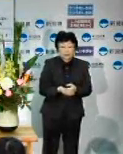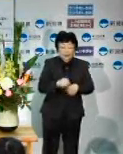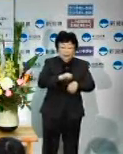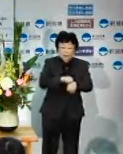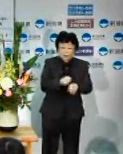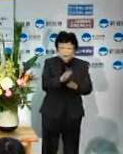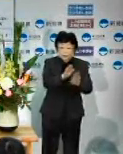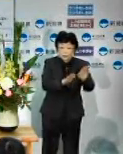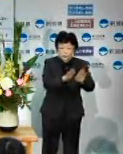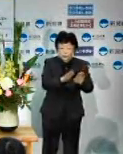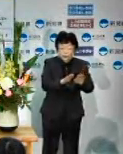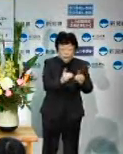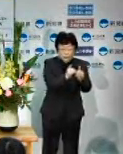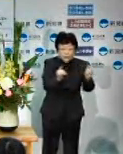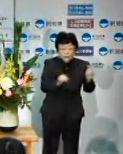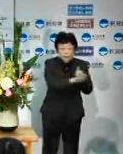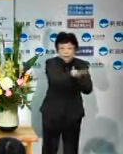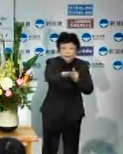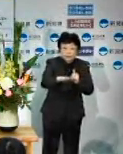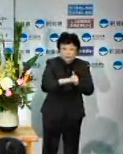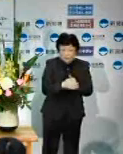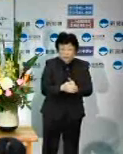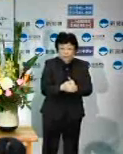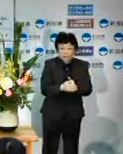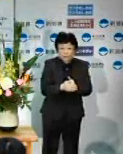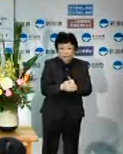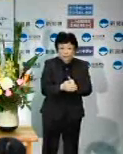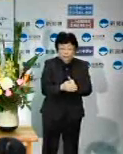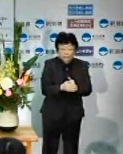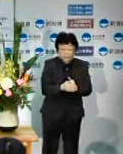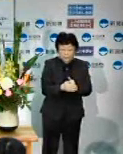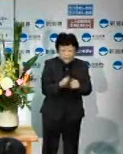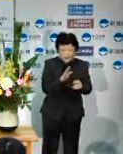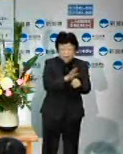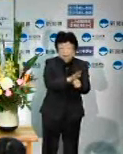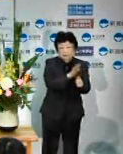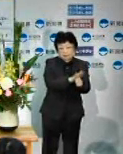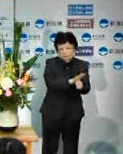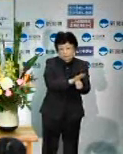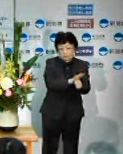厳しい状況に置かれた方々への、まあ、目配りといいますか